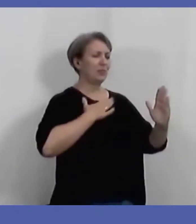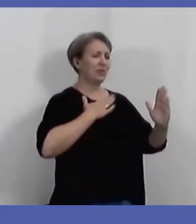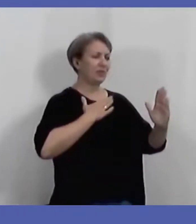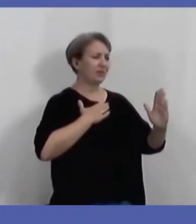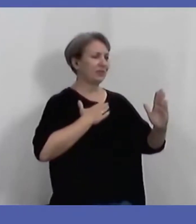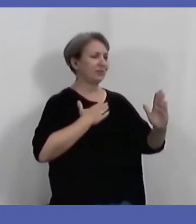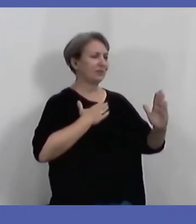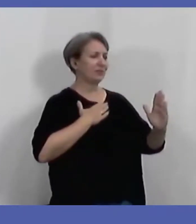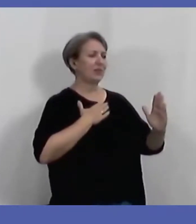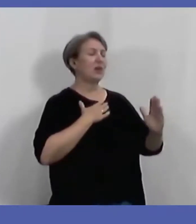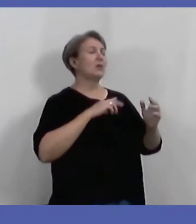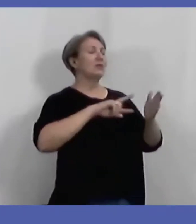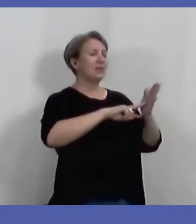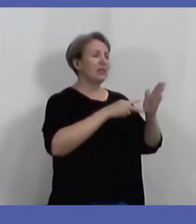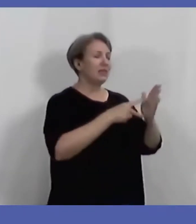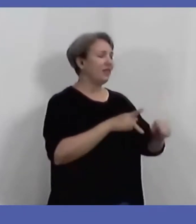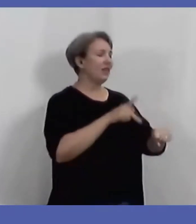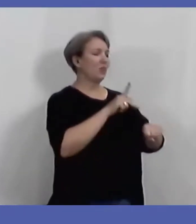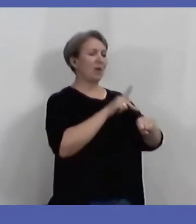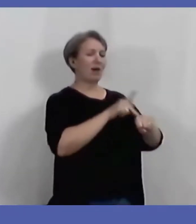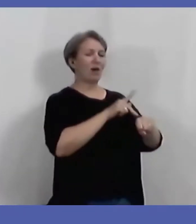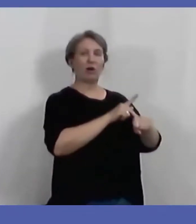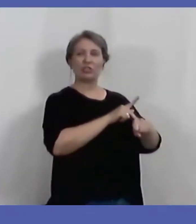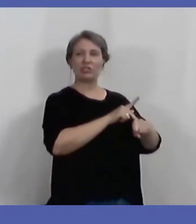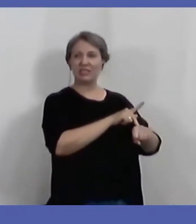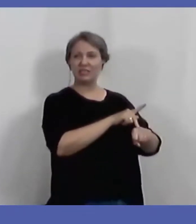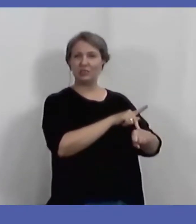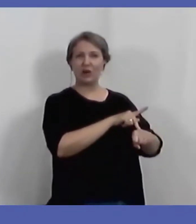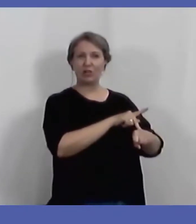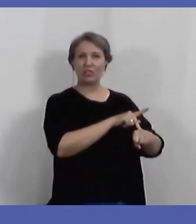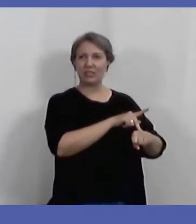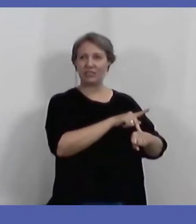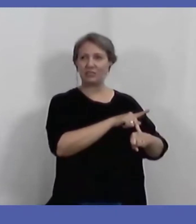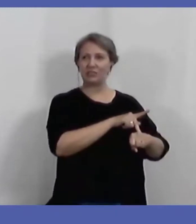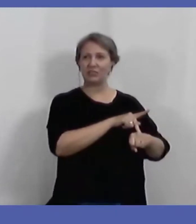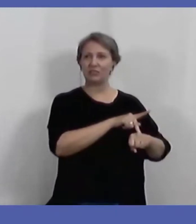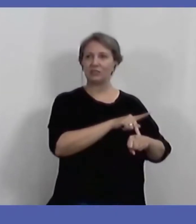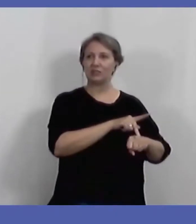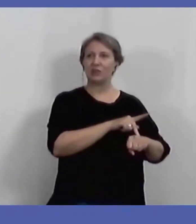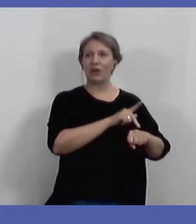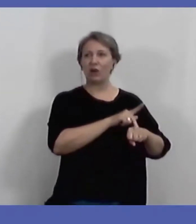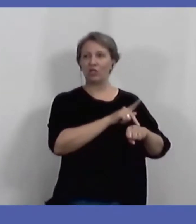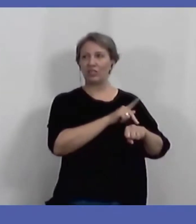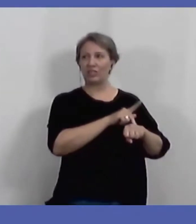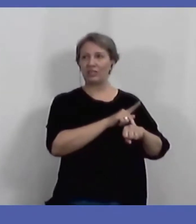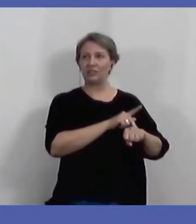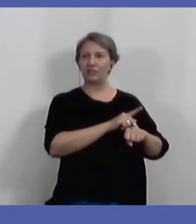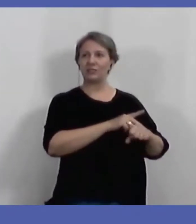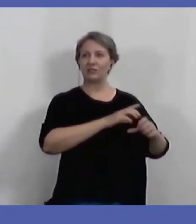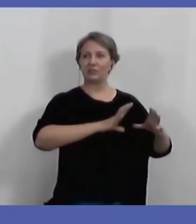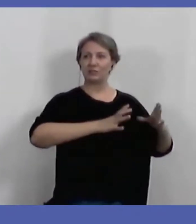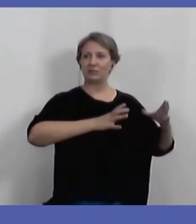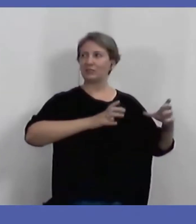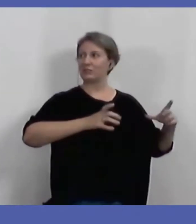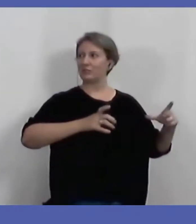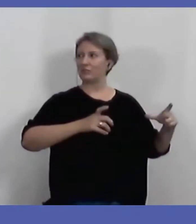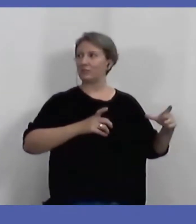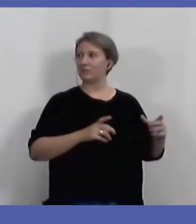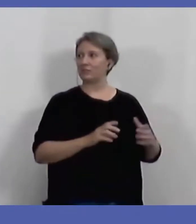em todo o Novo Testamento, a primeira vez que a igreja foi